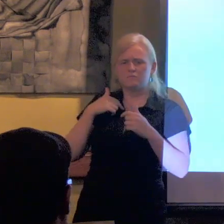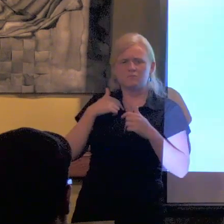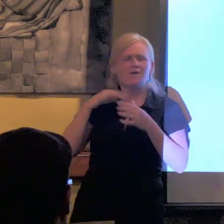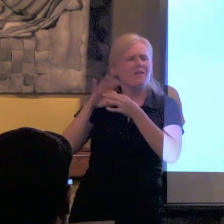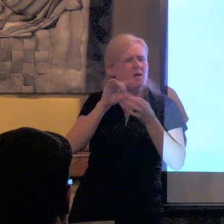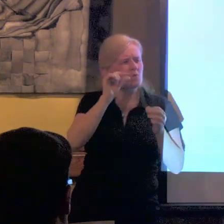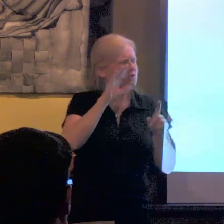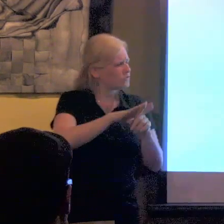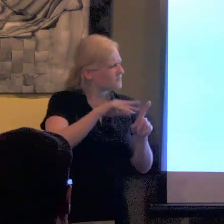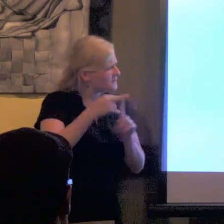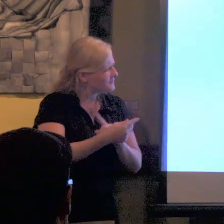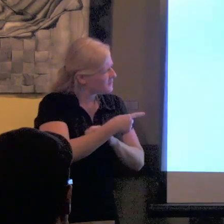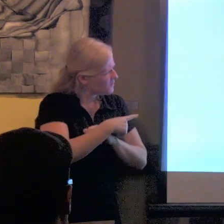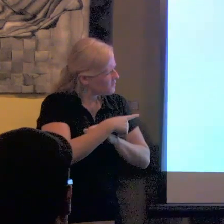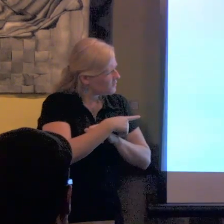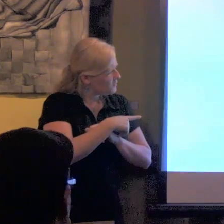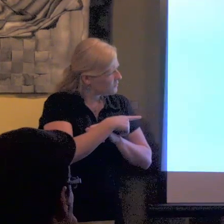Savoir qu'il y a...